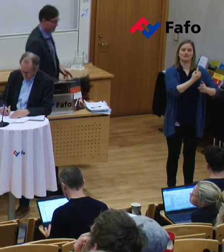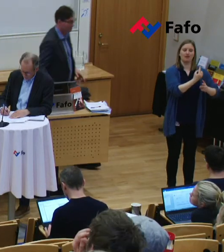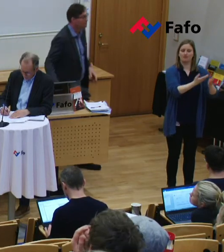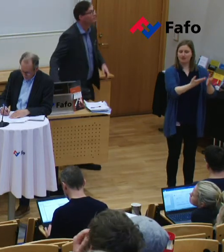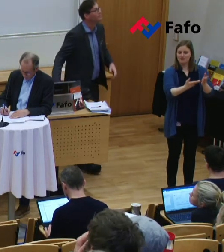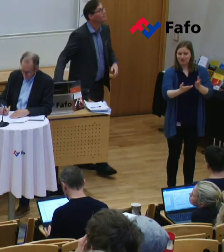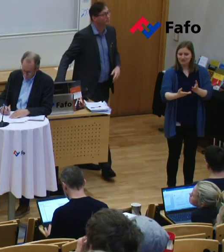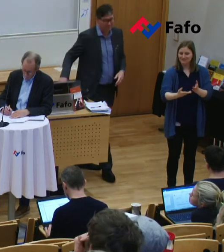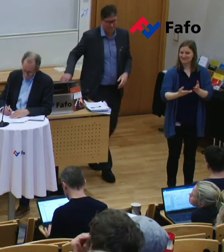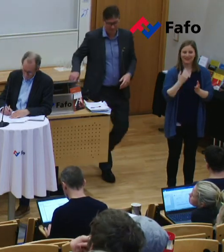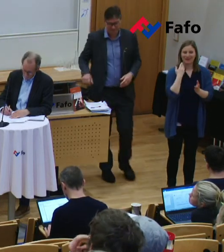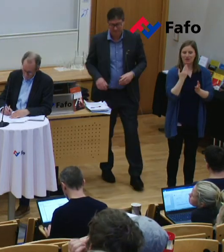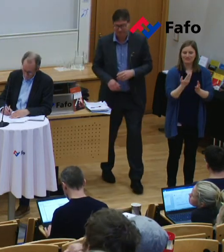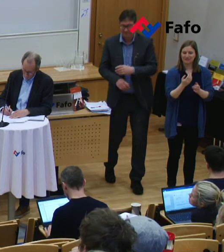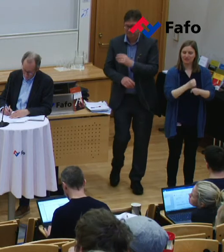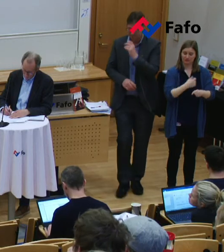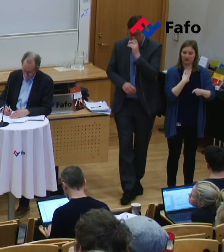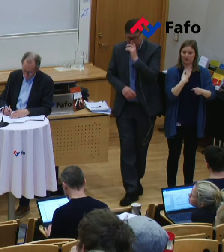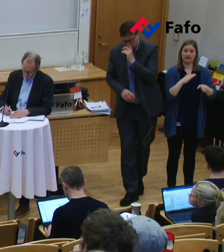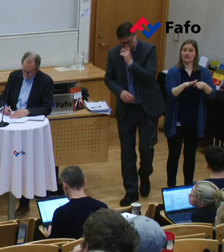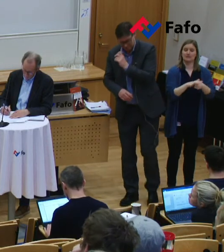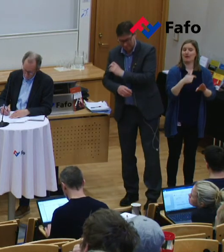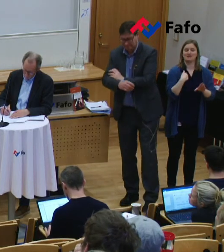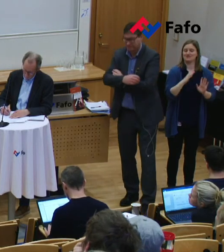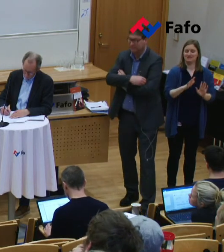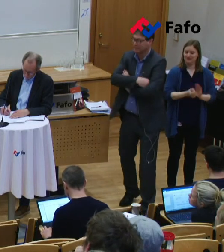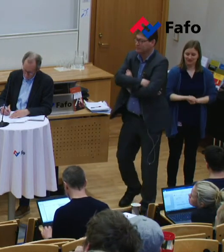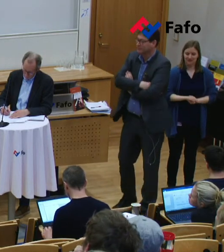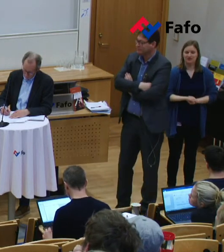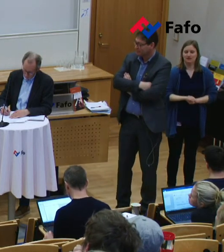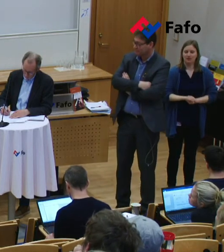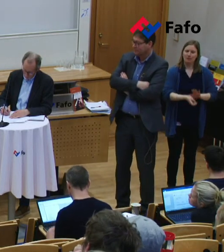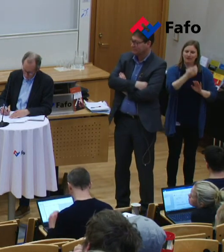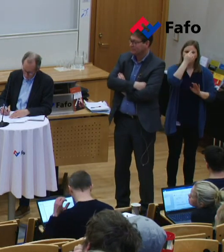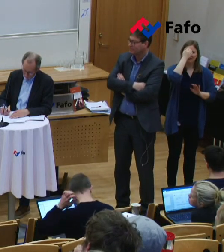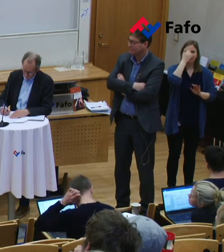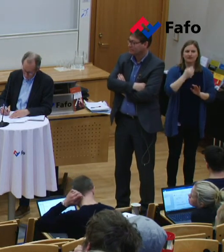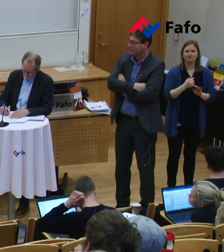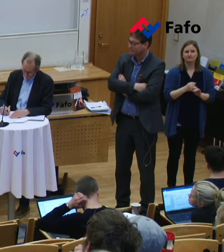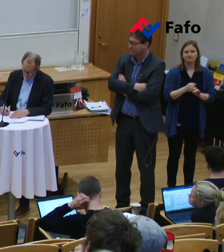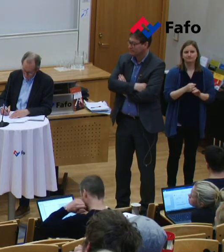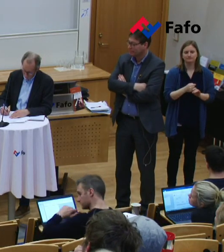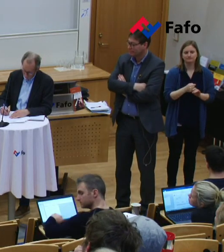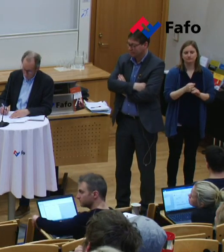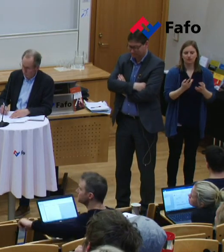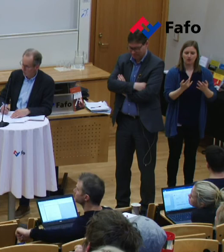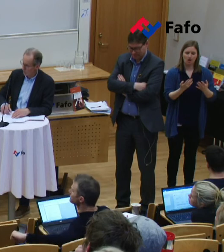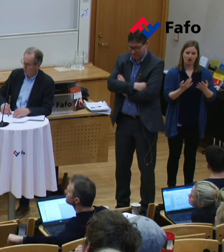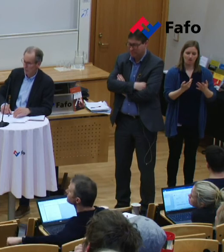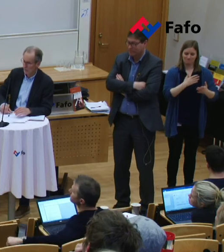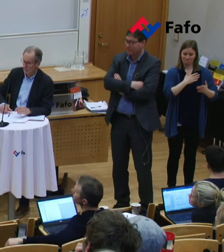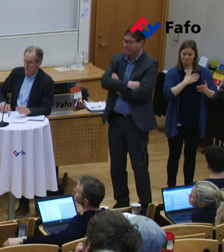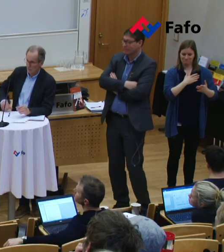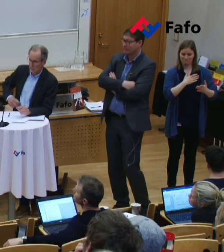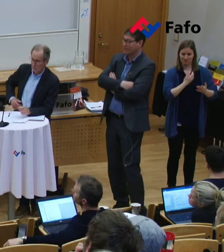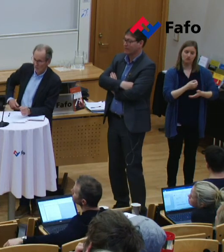og det ikke alltid, i hvert fall jeg, og jeg jo ikke noe ekspert på det, tenker hva Hva vil det